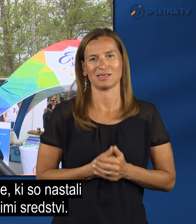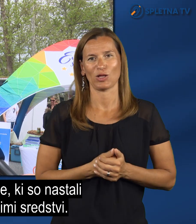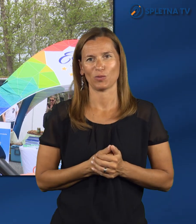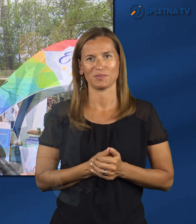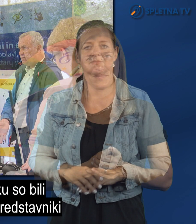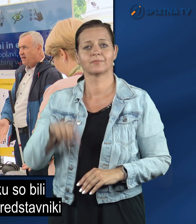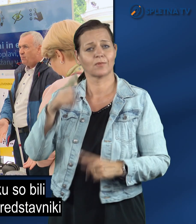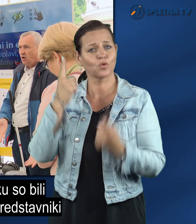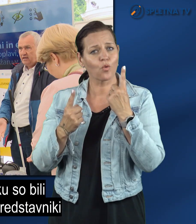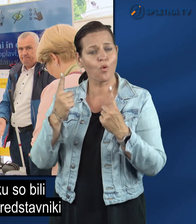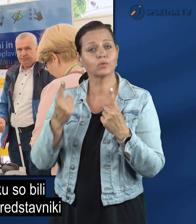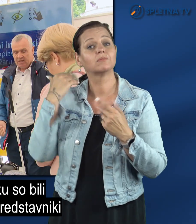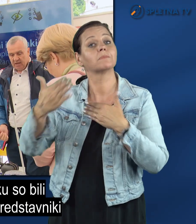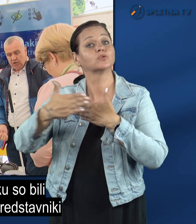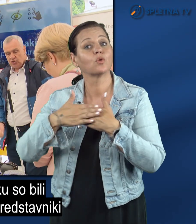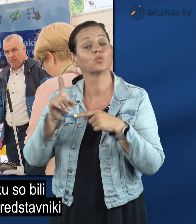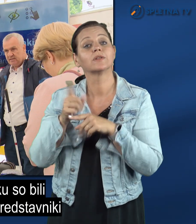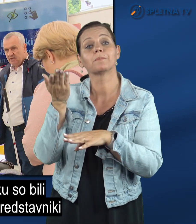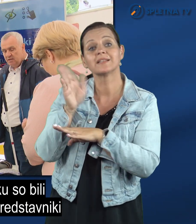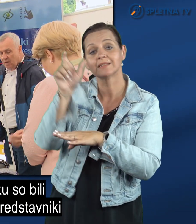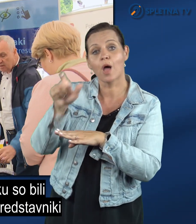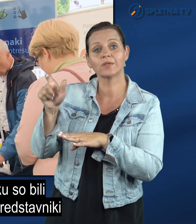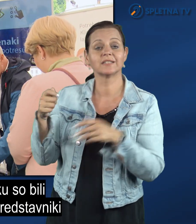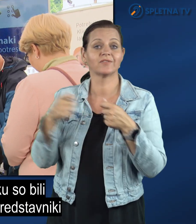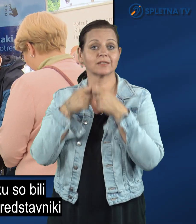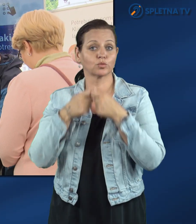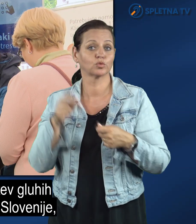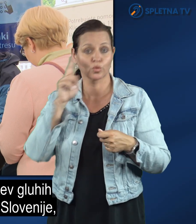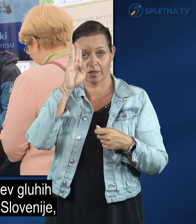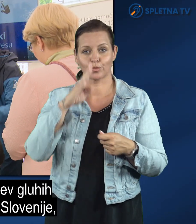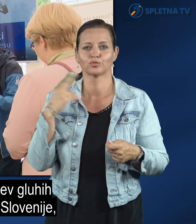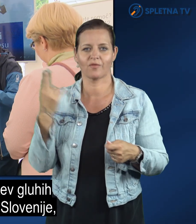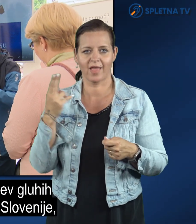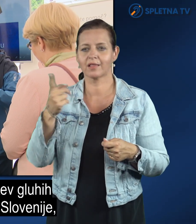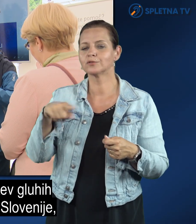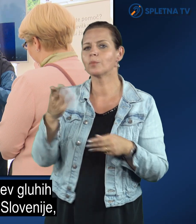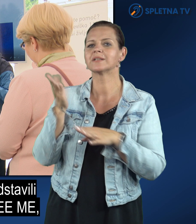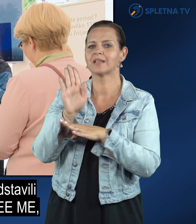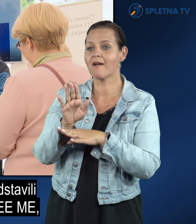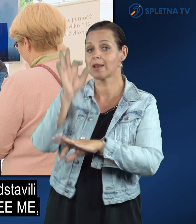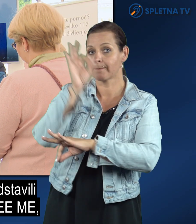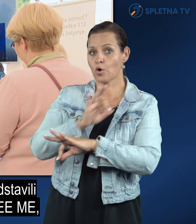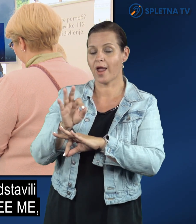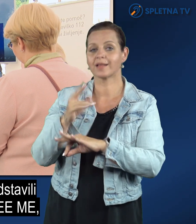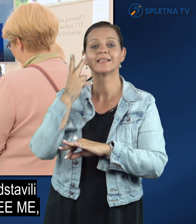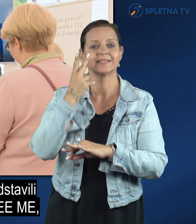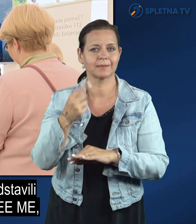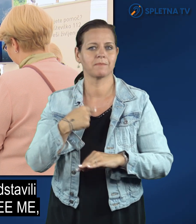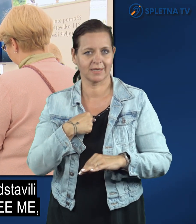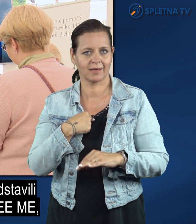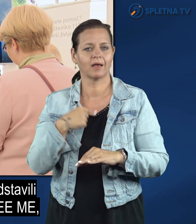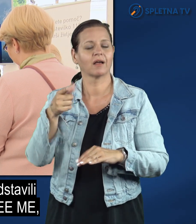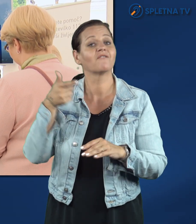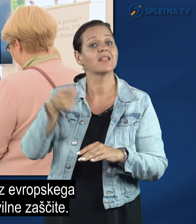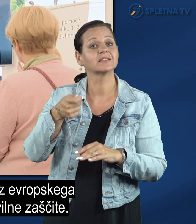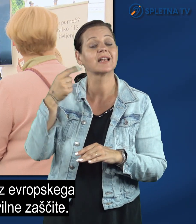sredstev. Na dogodku so bili prisotni tudi predstavniki Zveze društev gluhih in naglušnih Slovenije, ki so